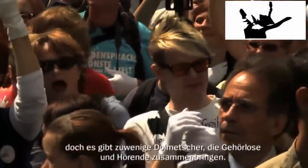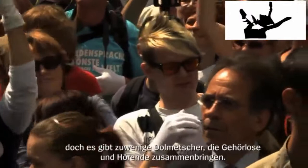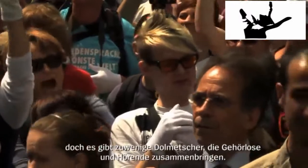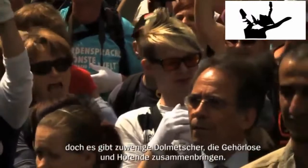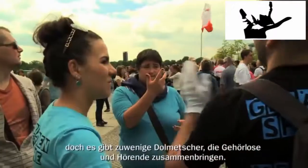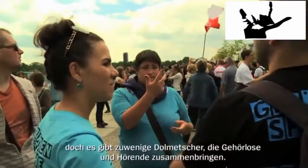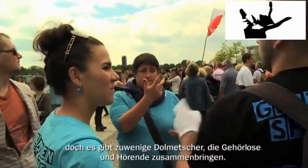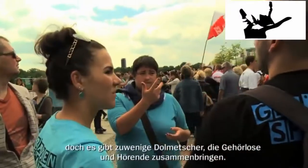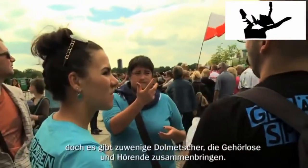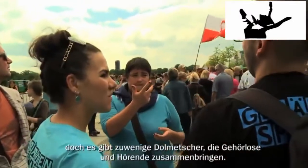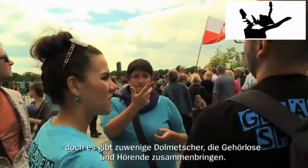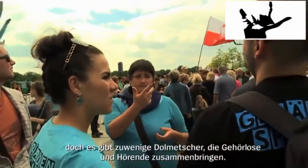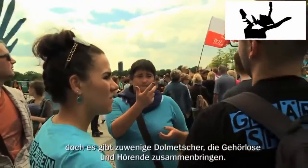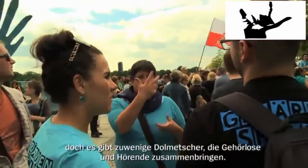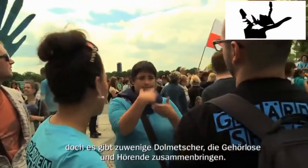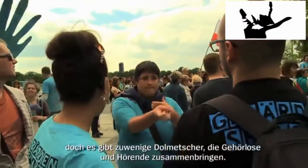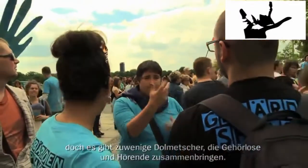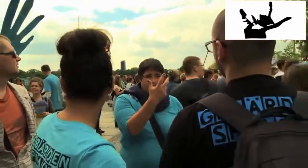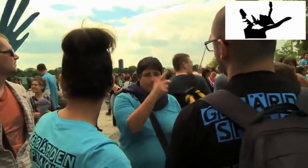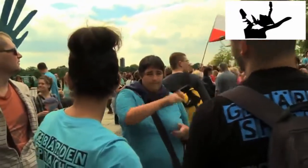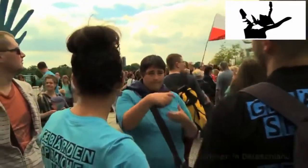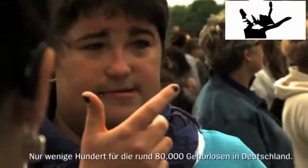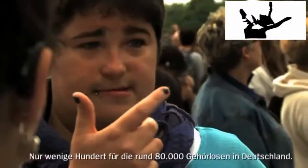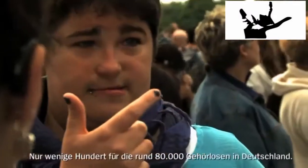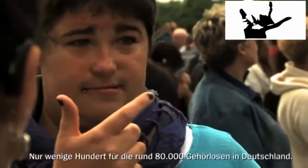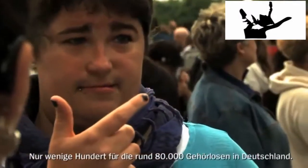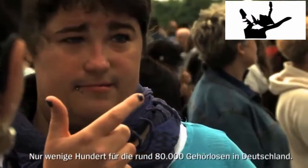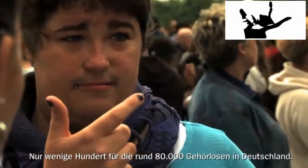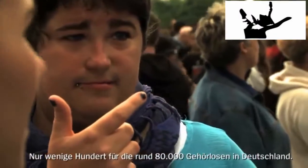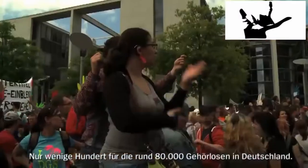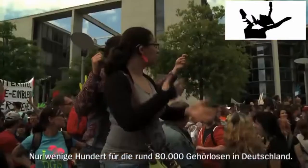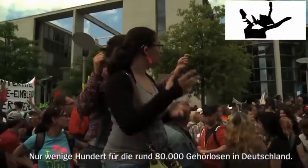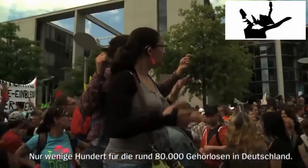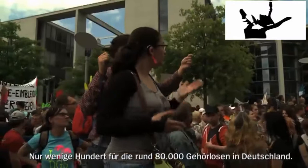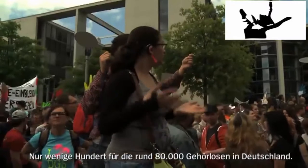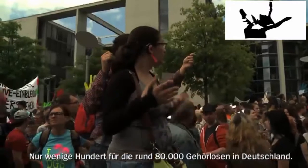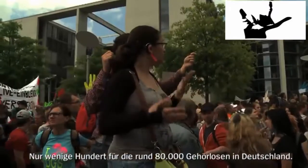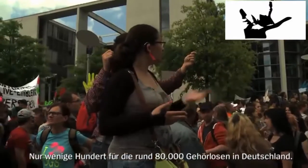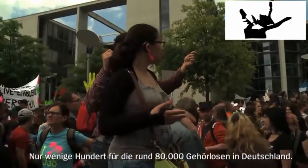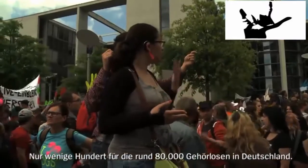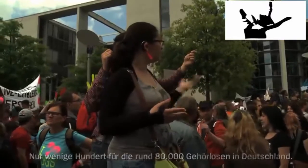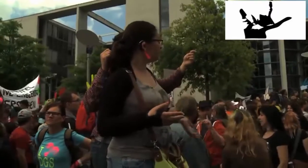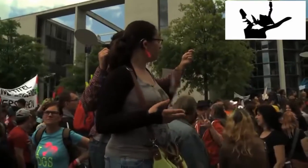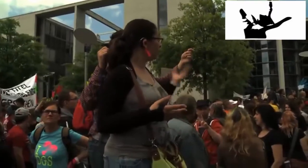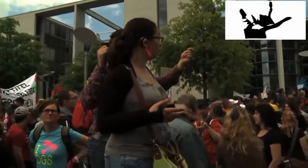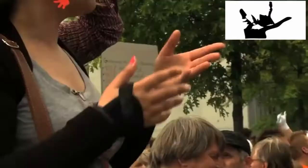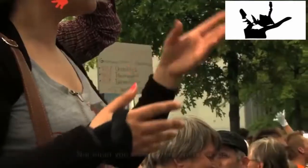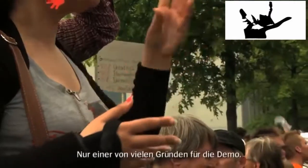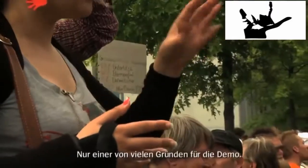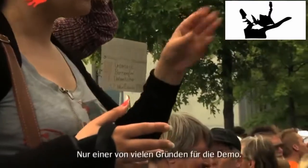Dolmetscher, die Gehörlose und Hörende zusammenbringen. Nur wenige hundert für die rund 80.000 Gehörlosen in Deutschland. Nur einer